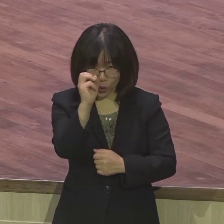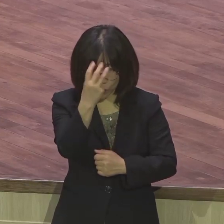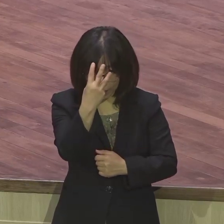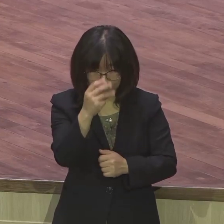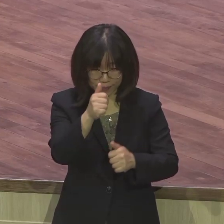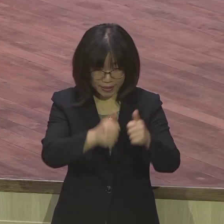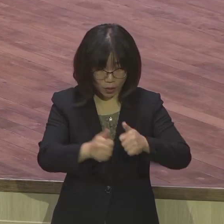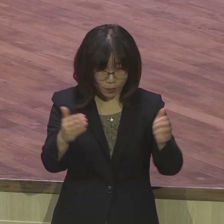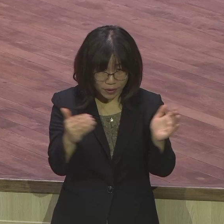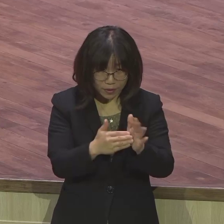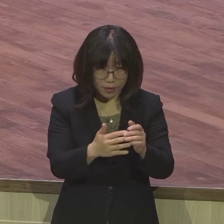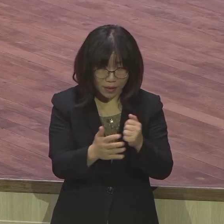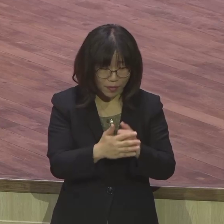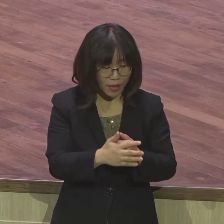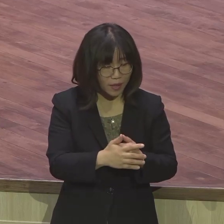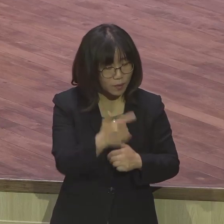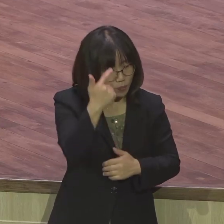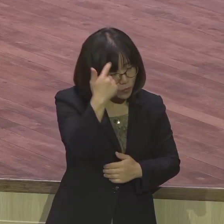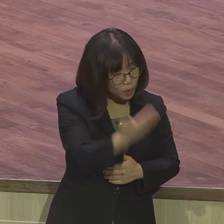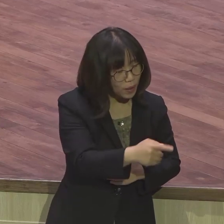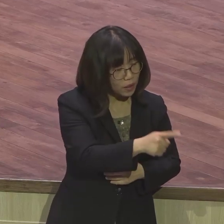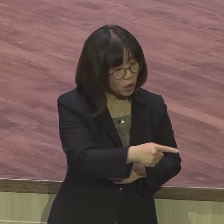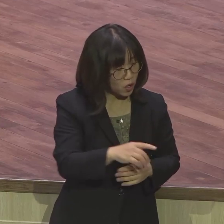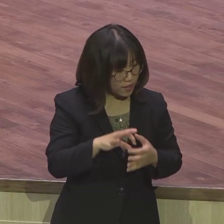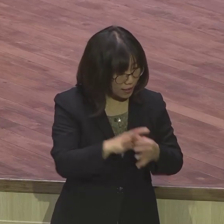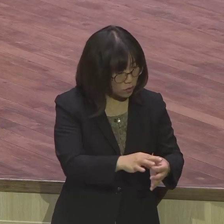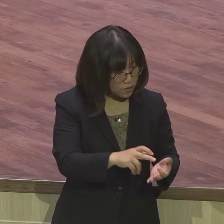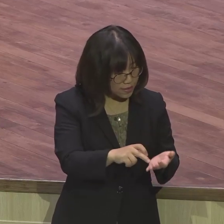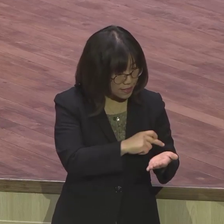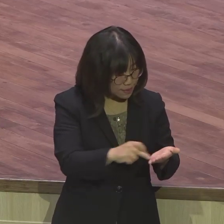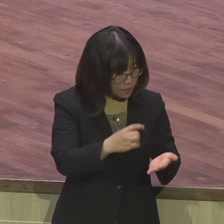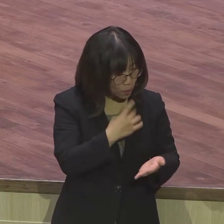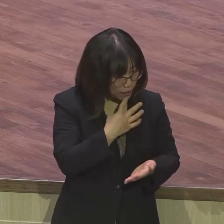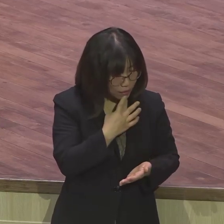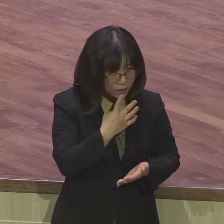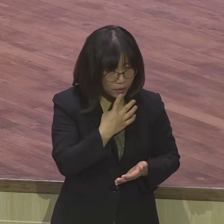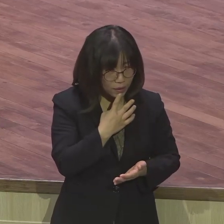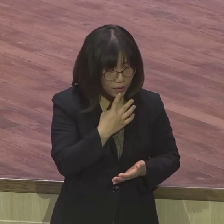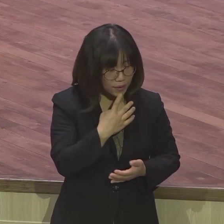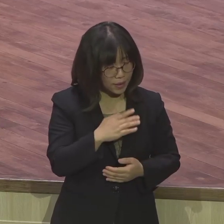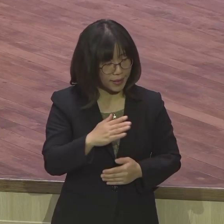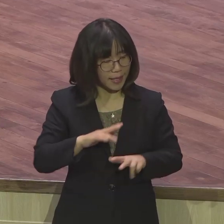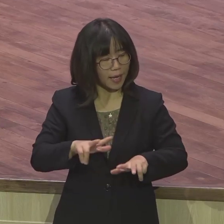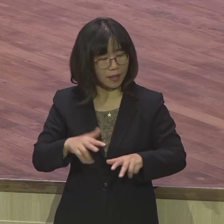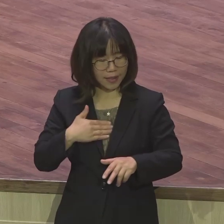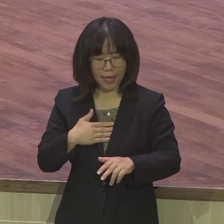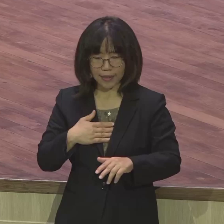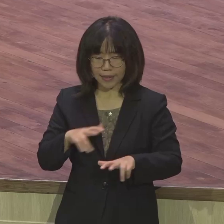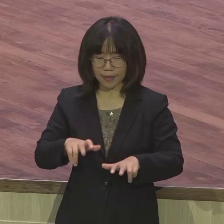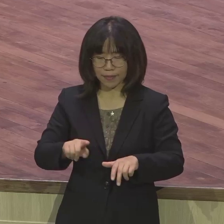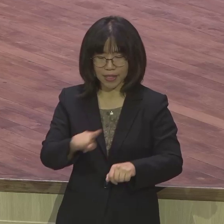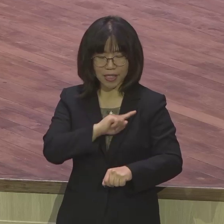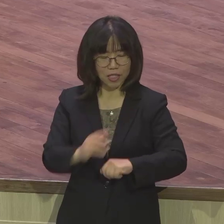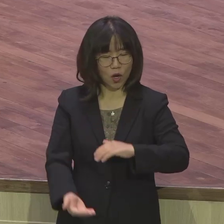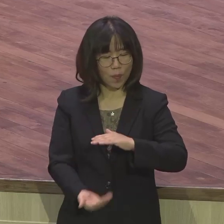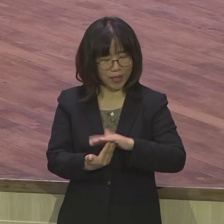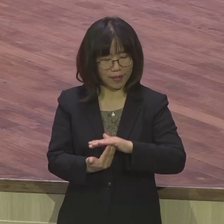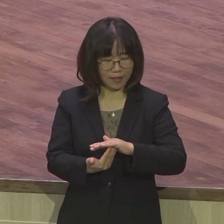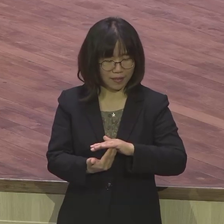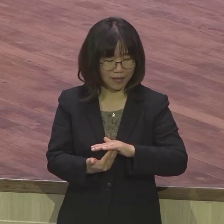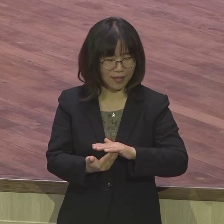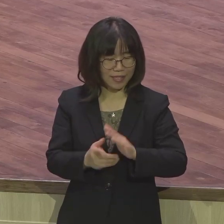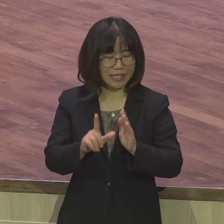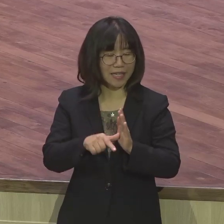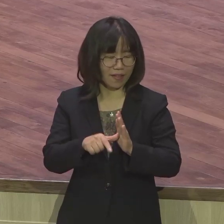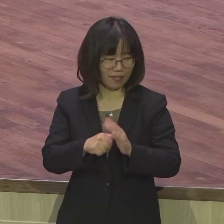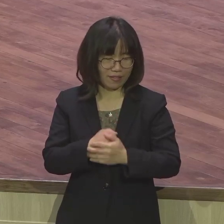끝났다고 계속 휴대폰만 하고 영화만 볼 거냐? 그랬더니 아니에요. 지금 서밋타임 시간 가지러 들어가고 있습니다. 서밋타임.